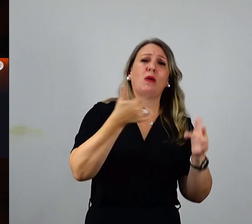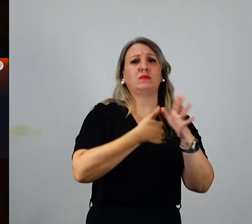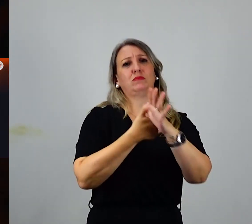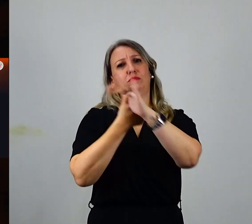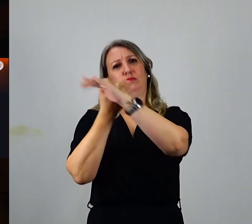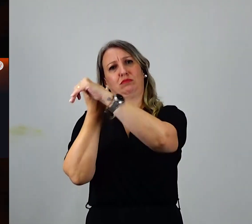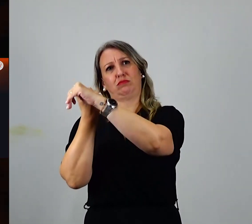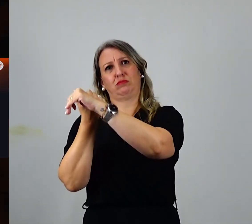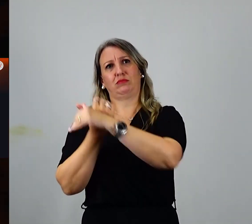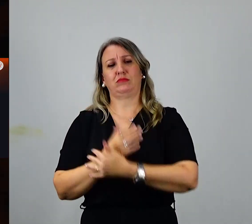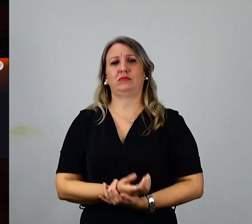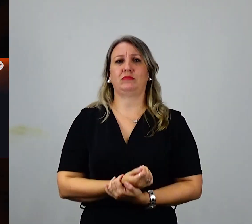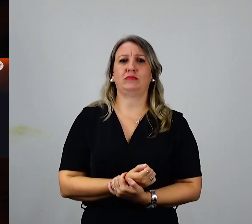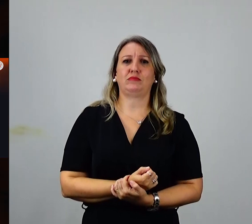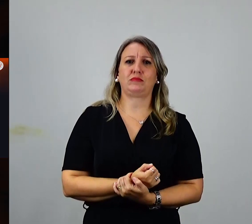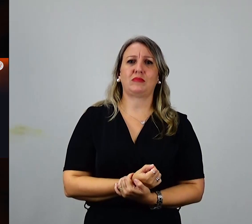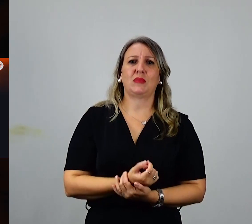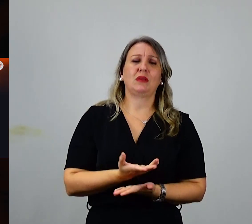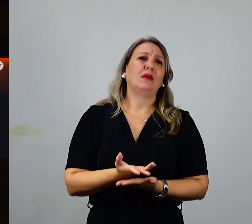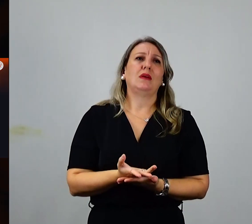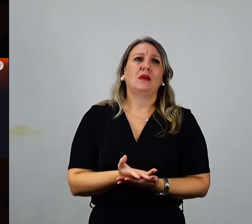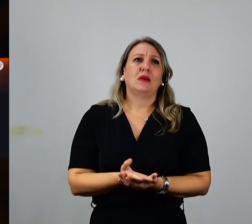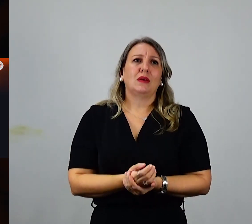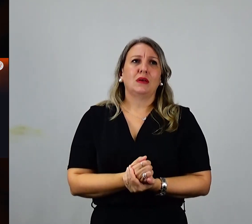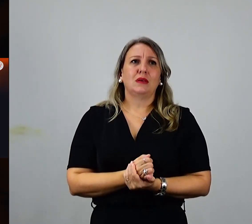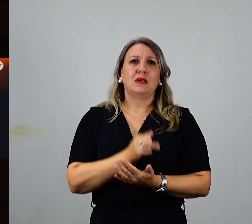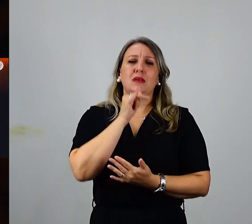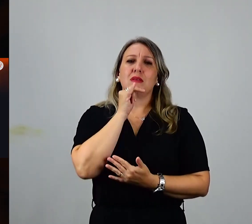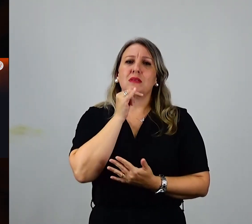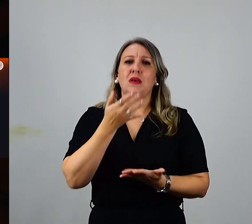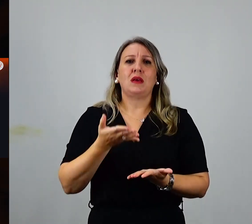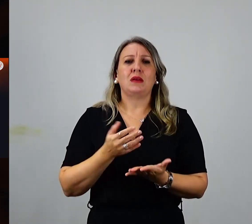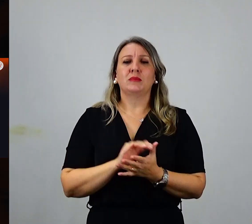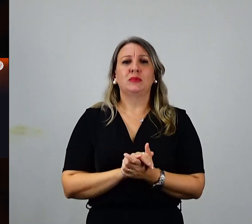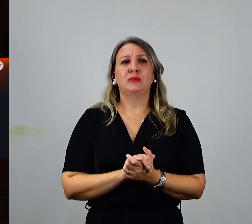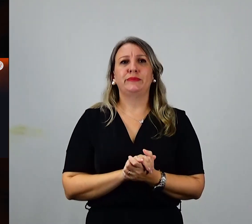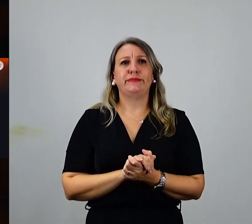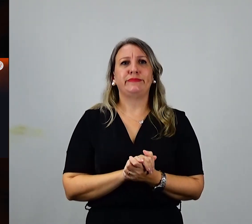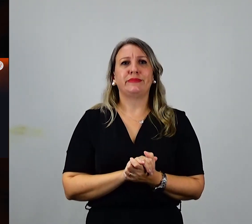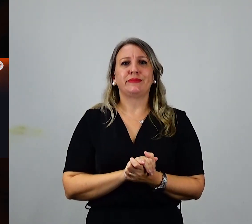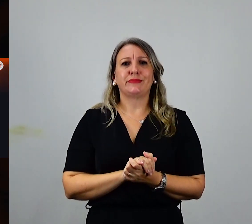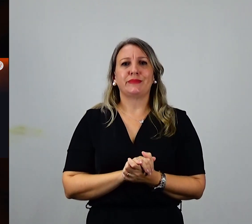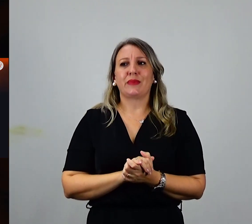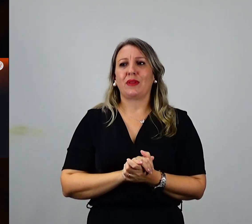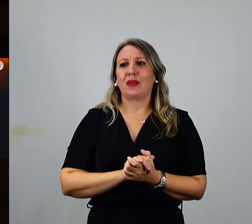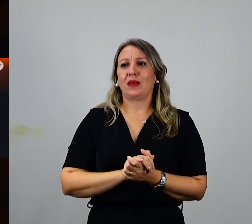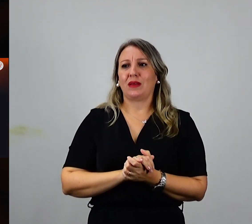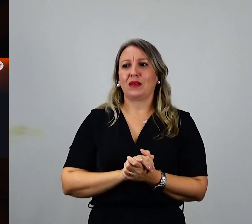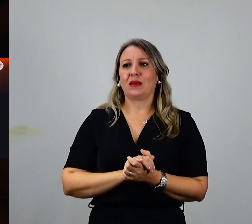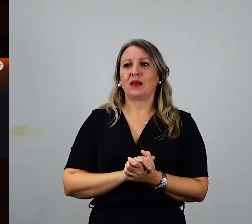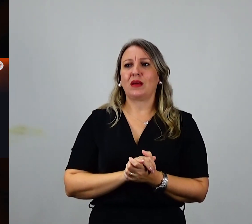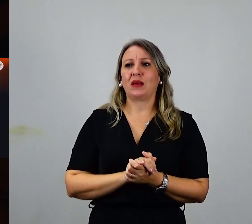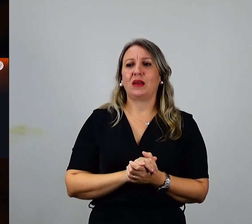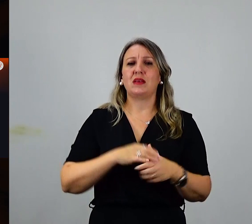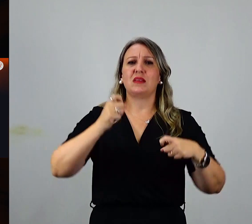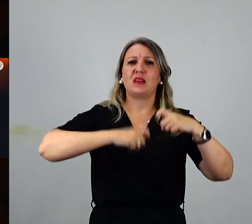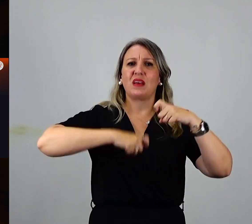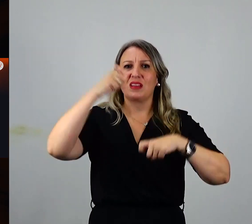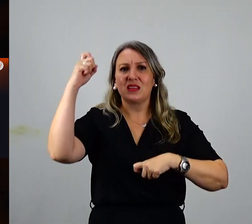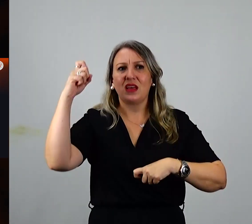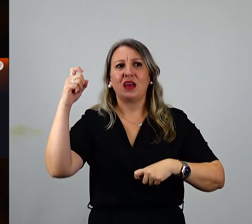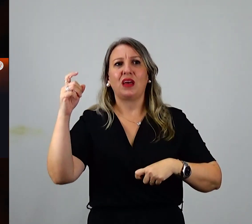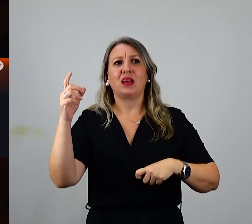paixões, maus desejos, e a avareza, que é a idolatria, ou seja, cobiçar as